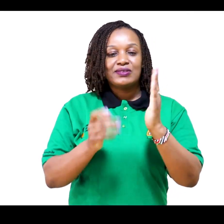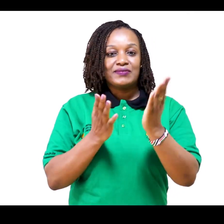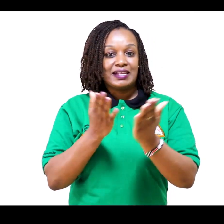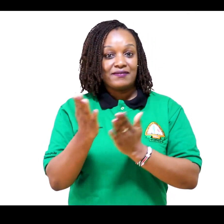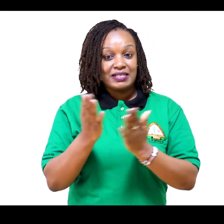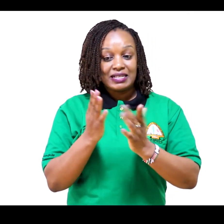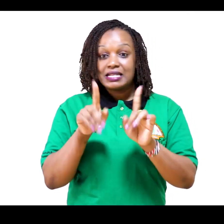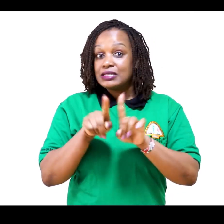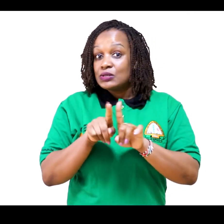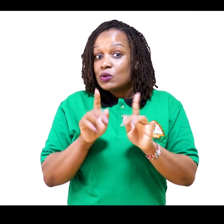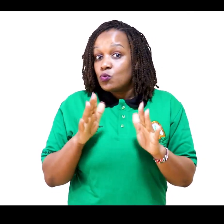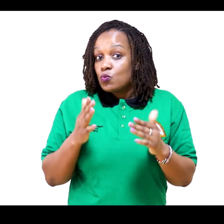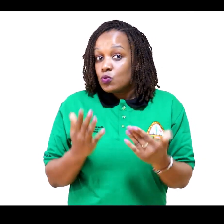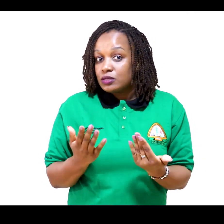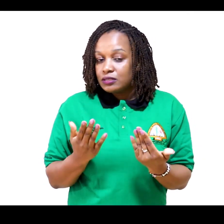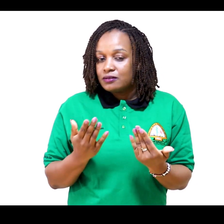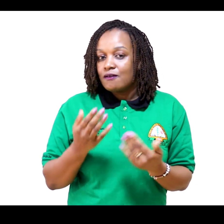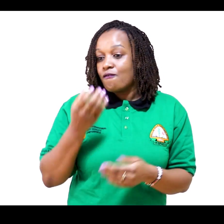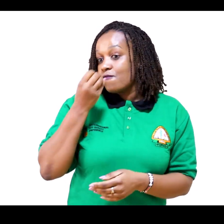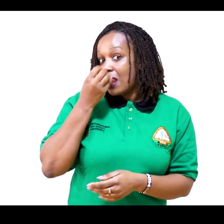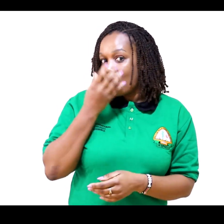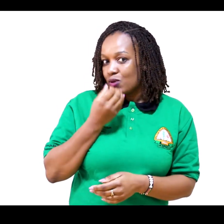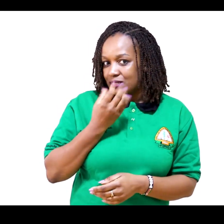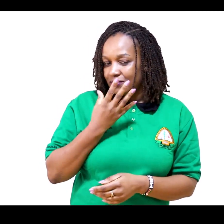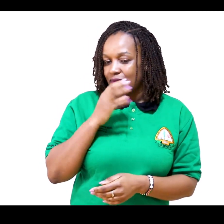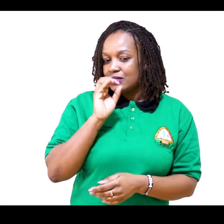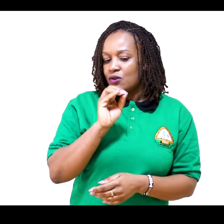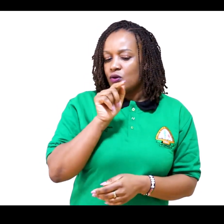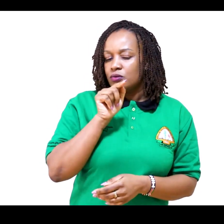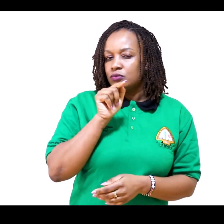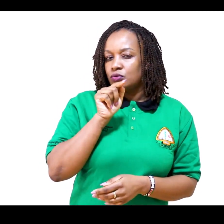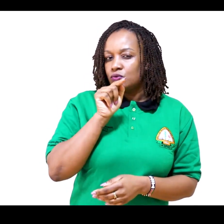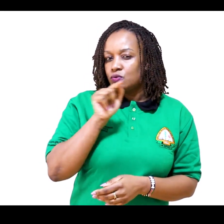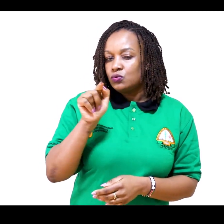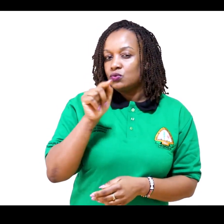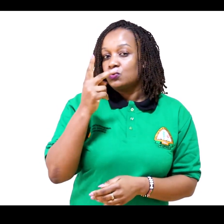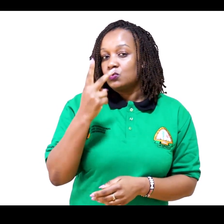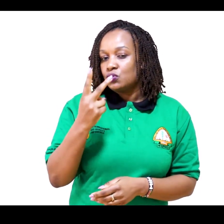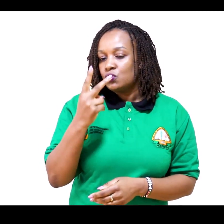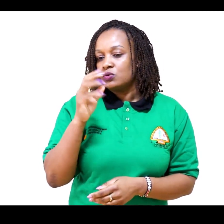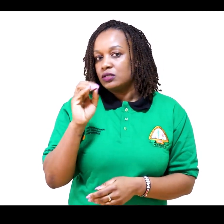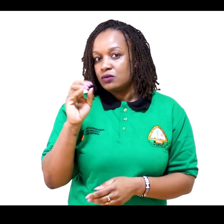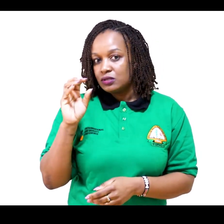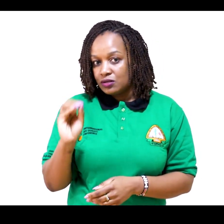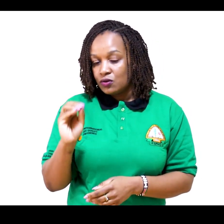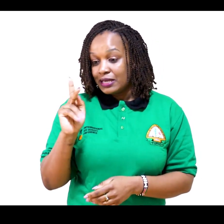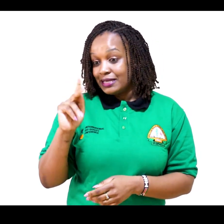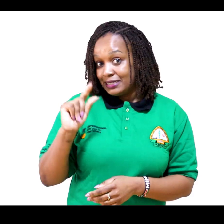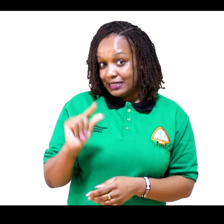huduma hii ni kama ifuatavyo: maua 0 hadi